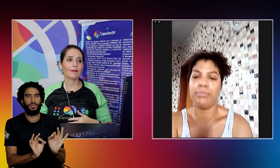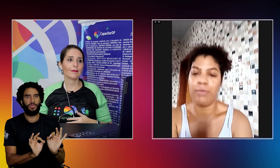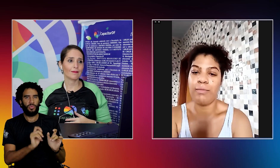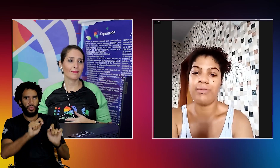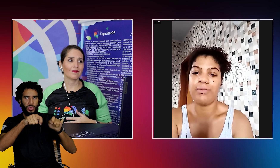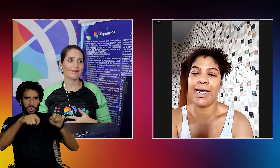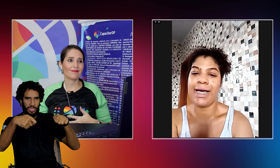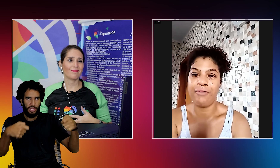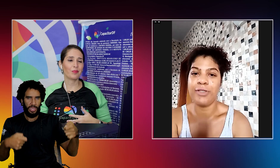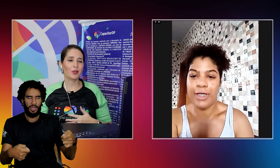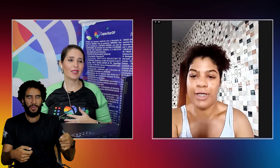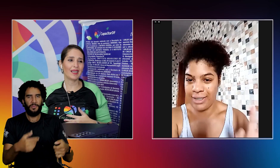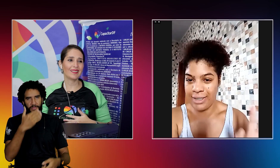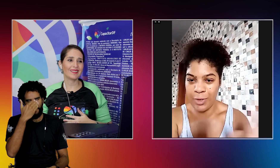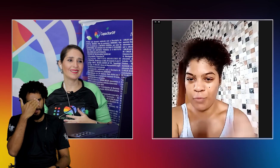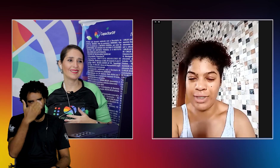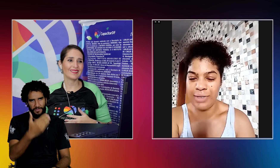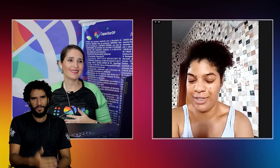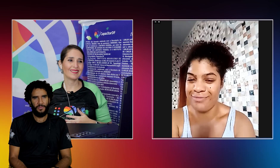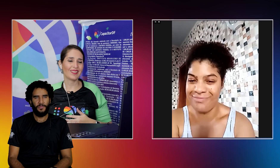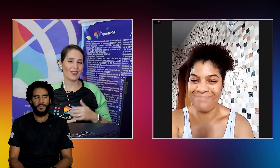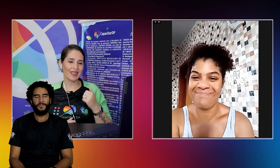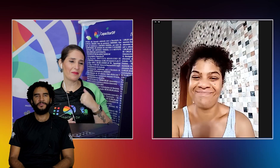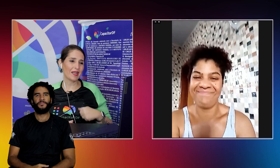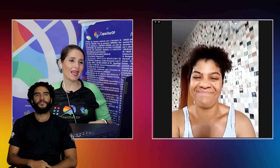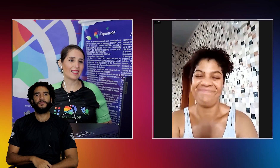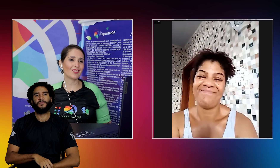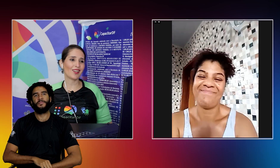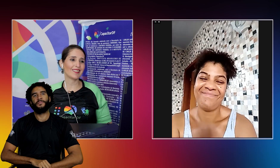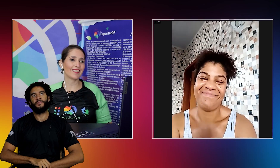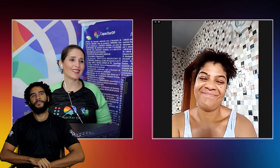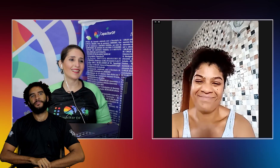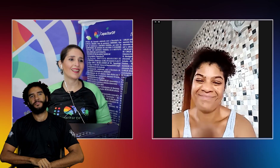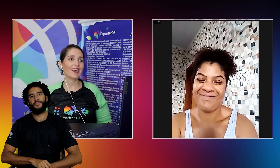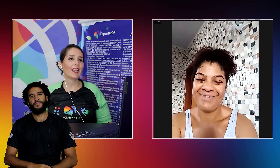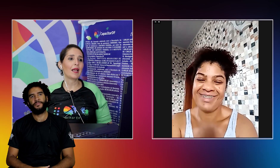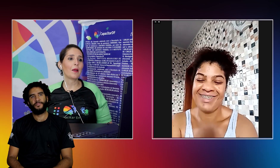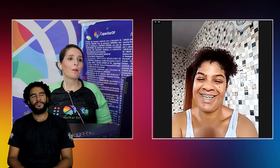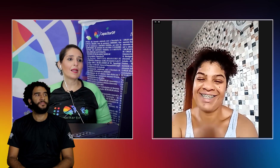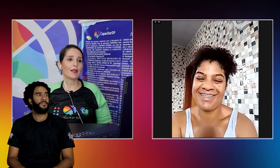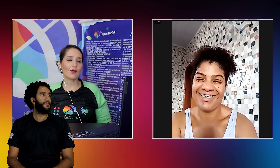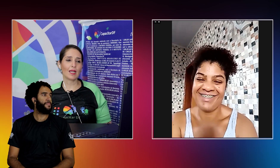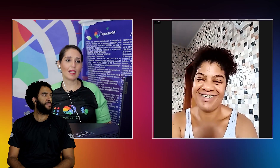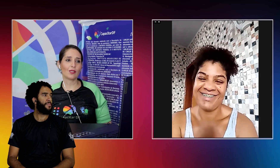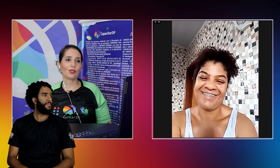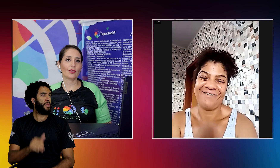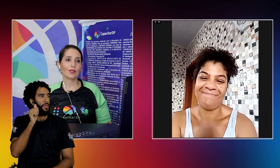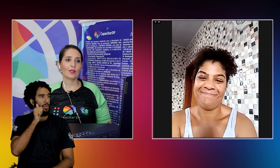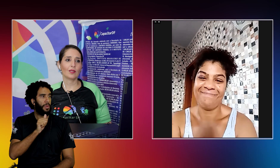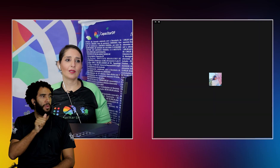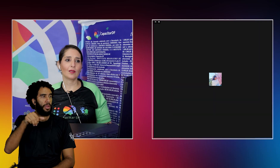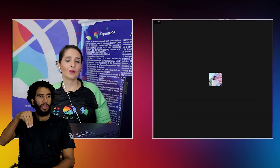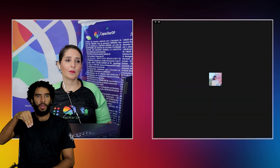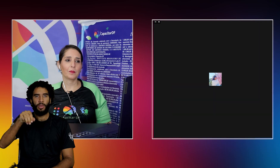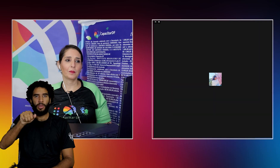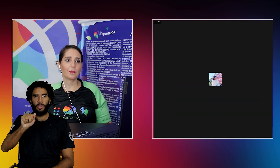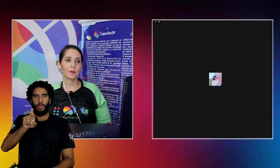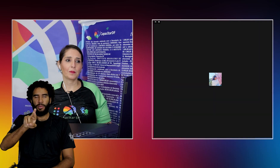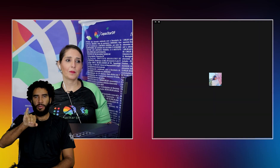bom, mas obrigado. Foi só essa Nada. dúvida mesmo. Ok, obrigada, Jéssica. Nada. Maria Goretti.